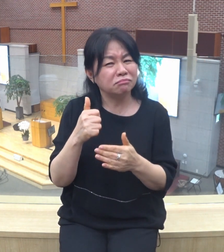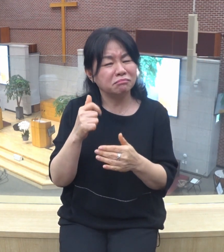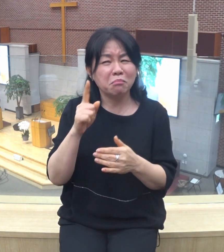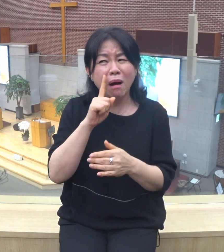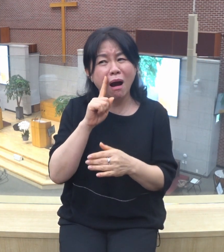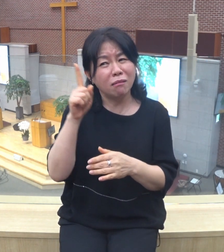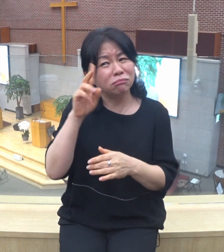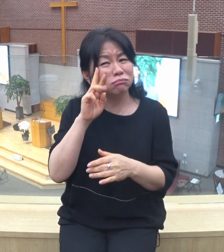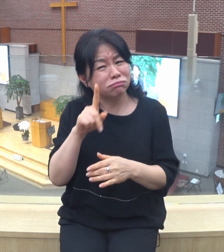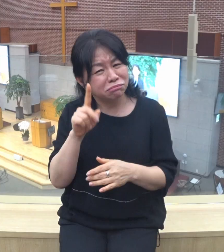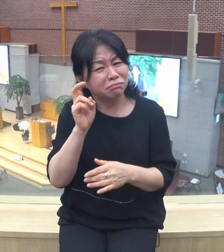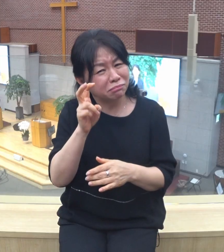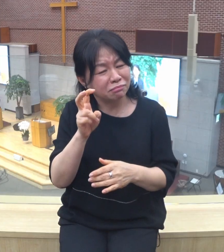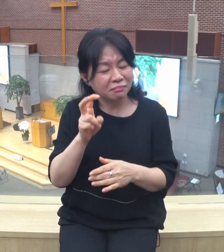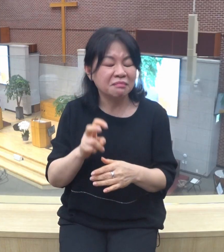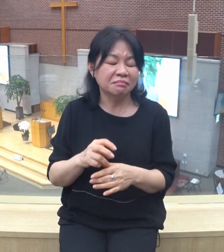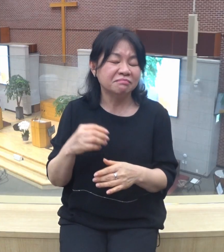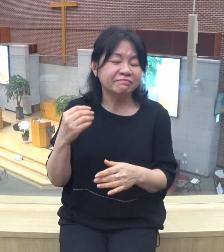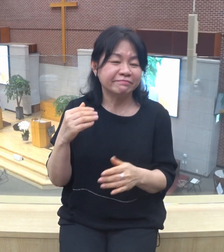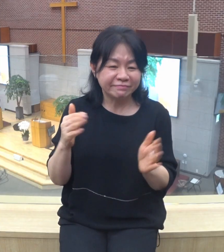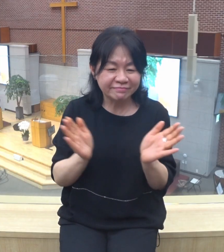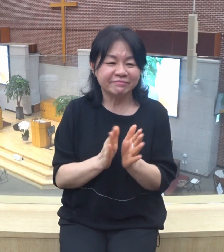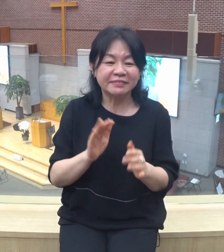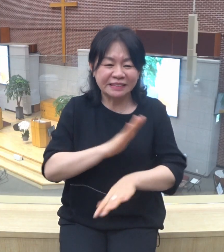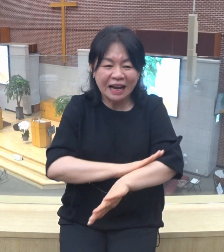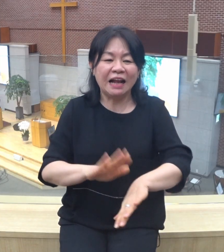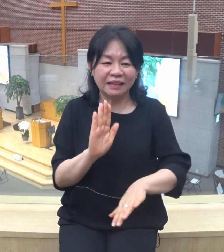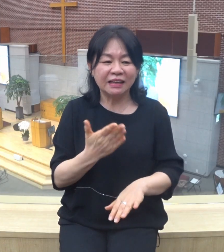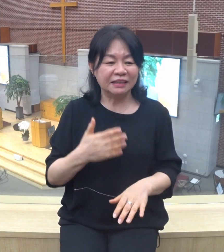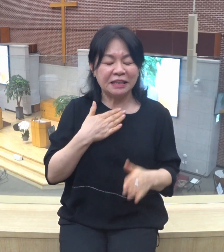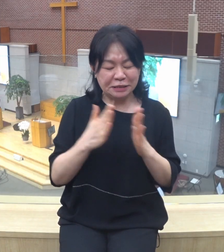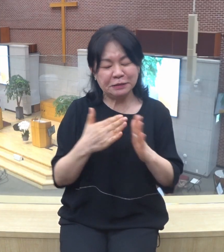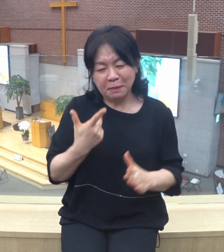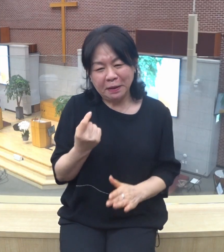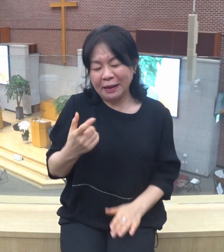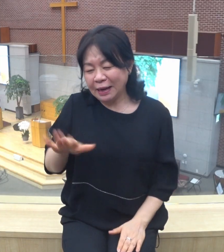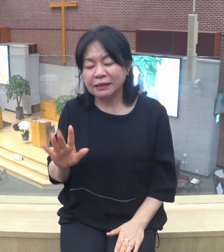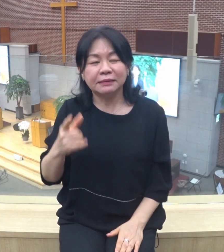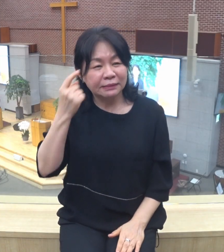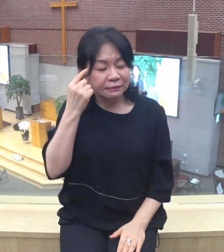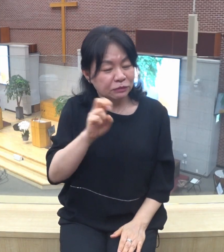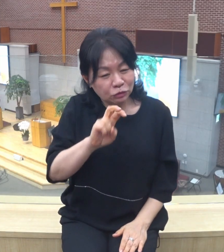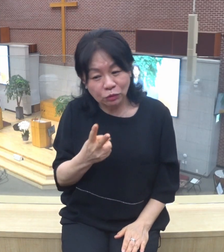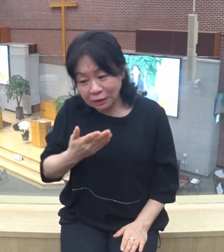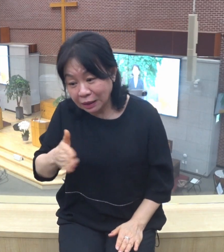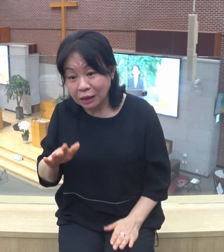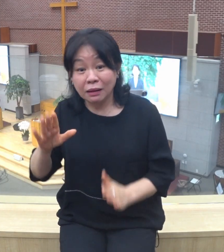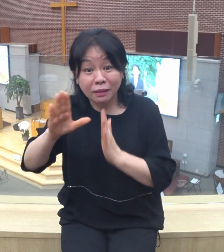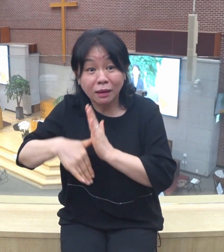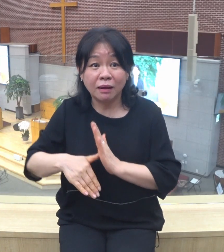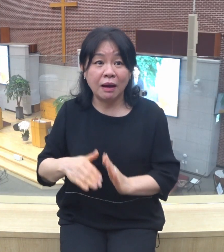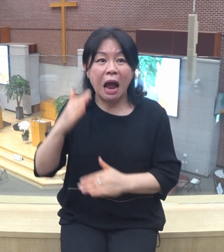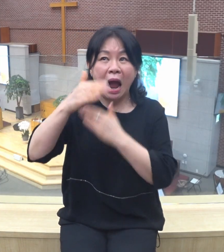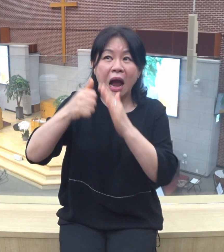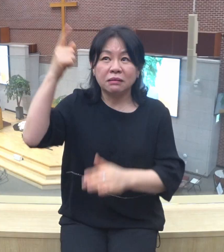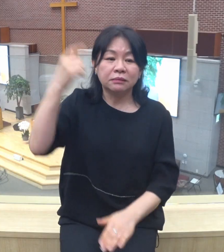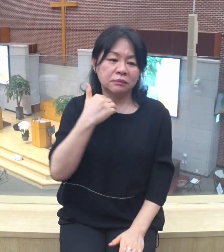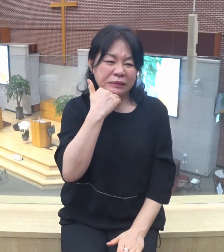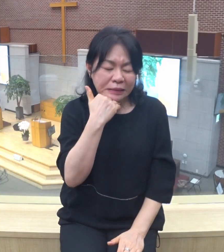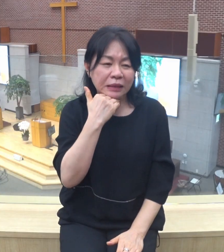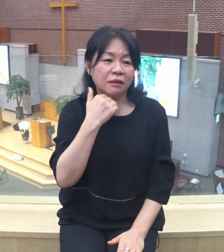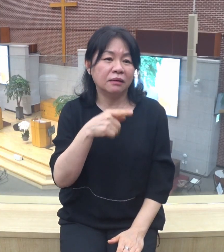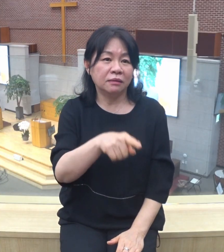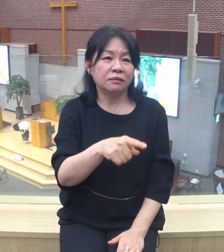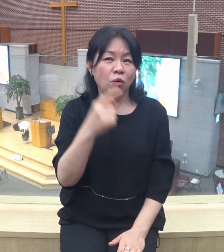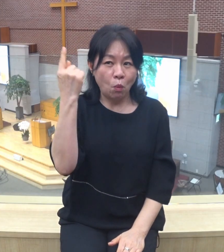잘못 들었구나. 옳다구나. 여기를 빨리 떠나자. 이렇게 해서 걸음을 돌이키려는데 잠깐만 기다려라.